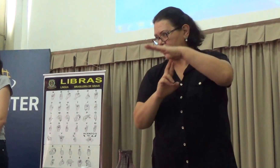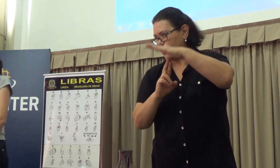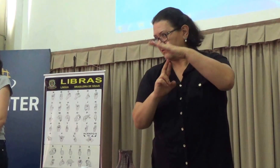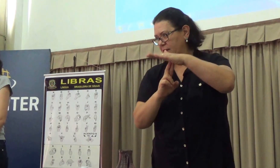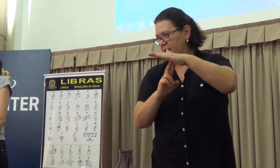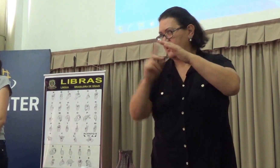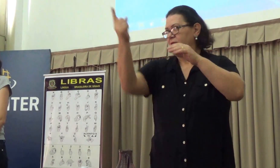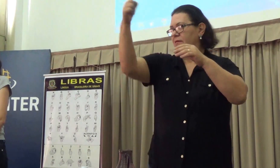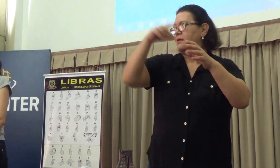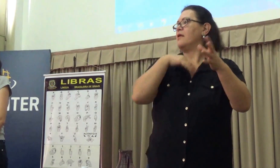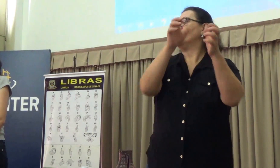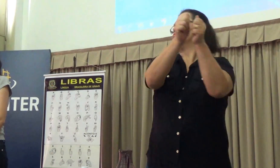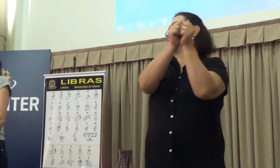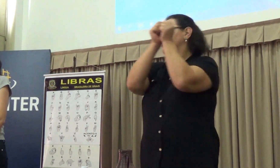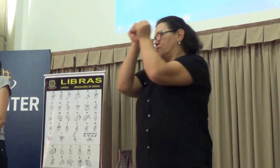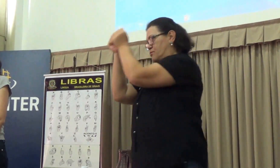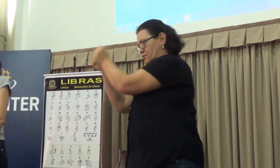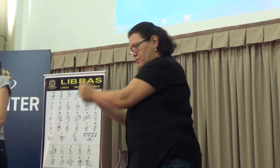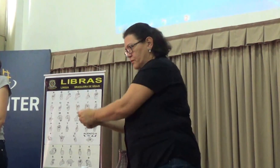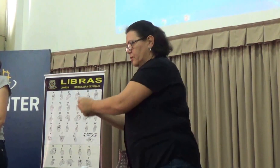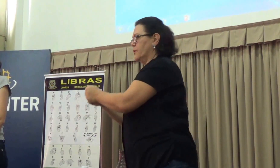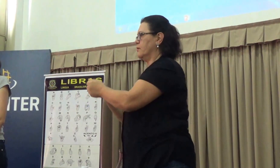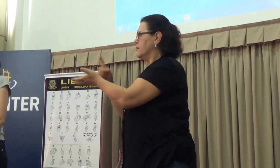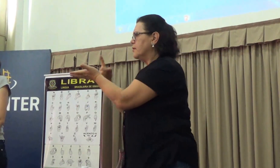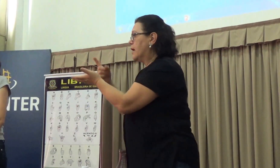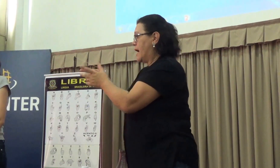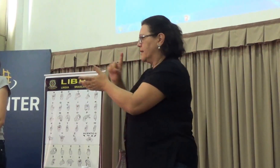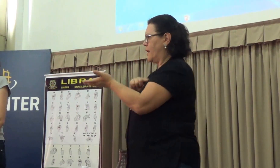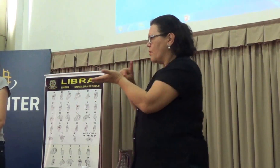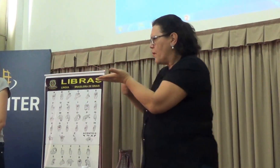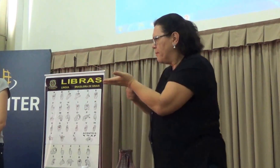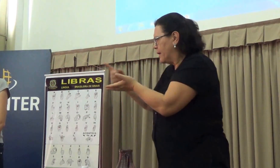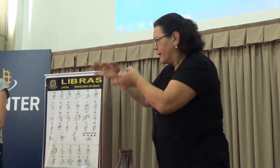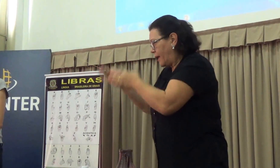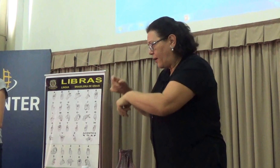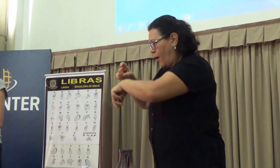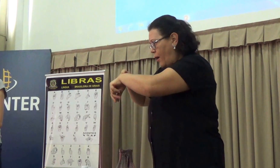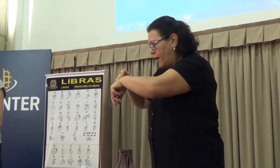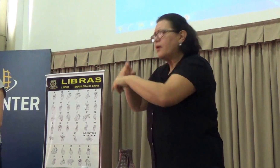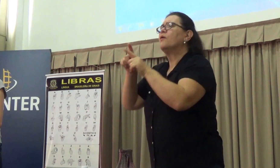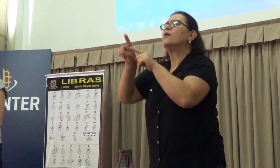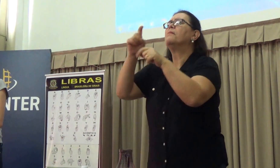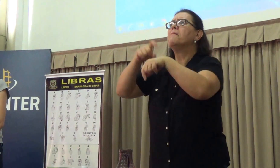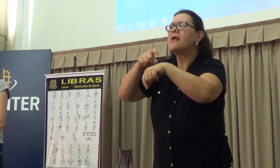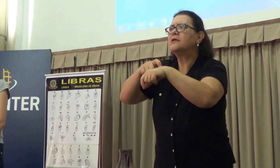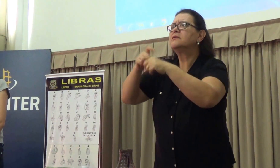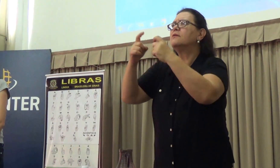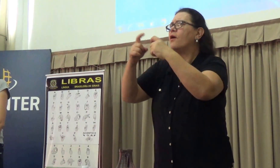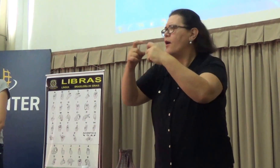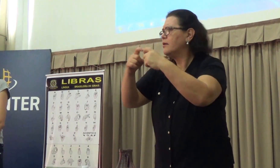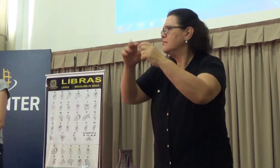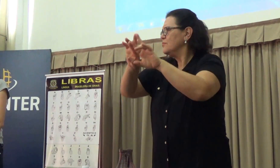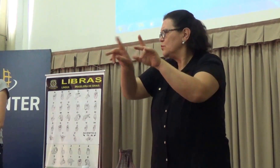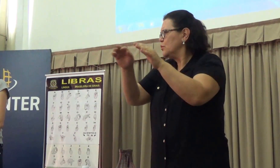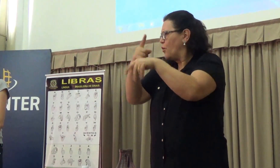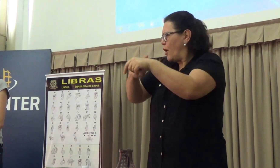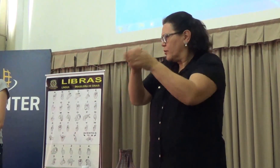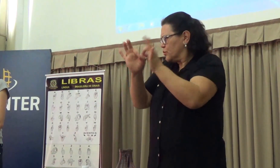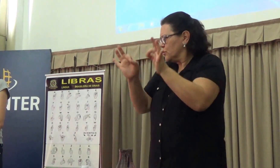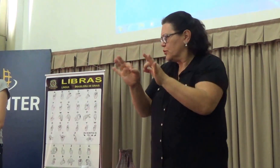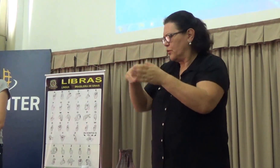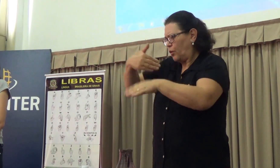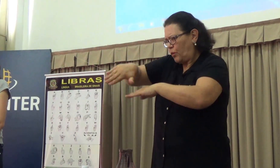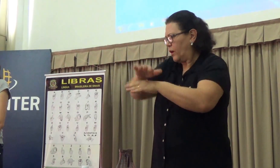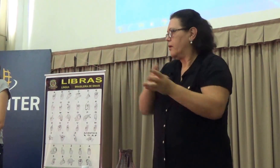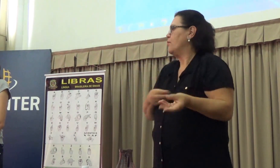Às 7 da manhã eu fui na rodoviária, peguei esse casal de amigos, antes eu combinei um horário com a central de Libras,